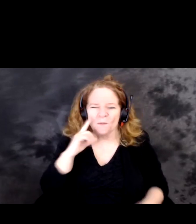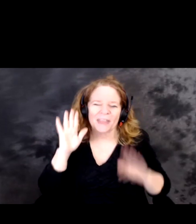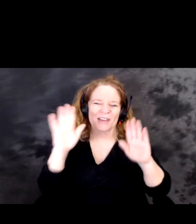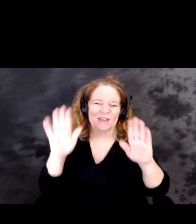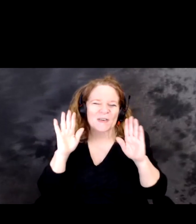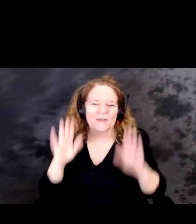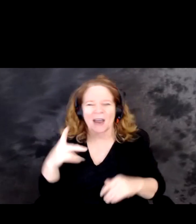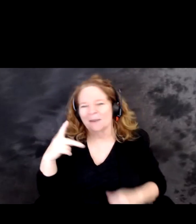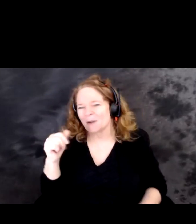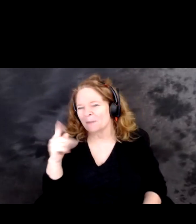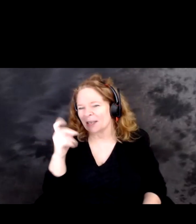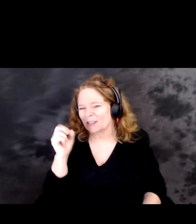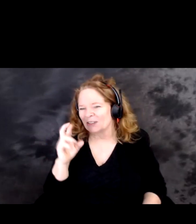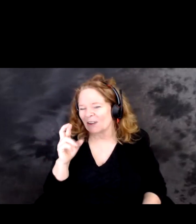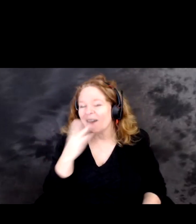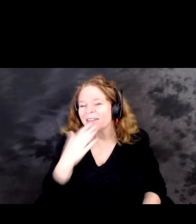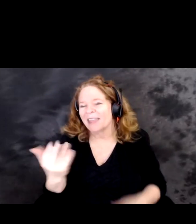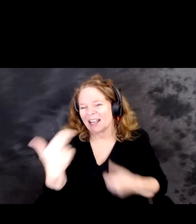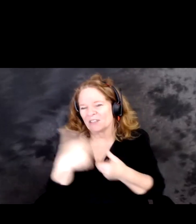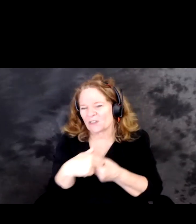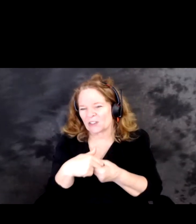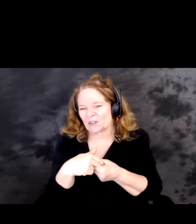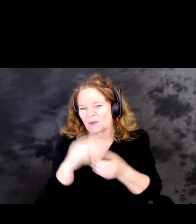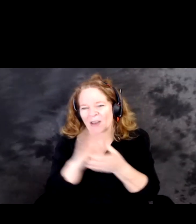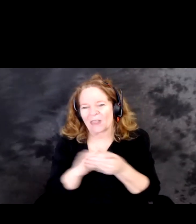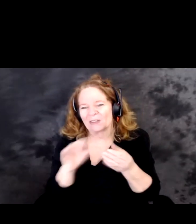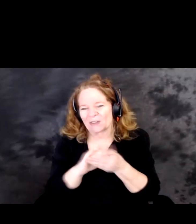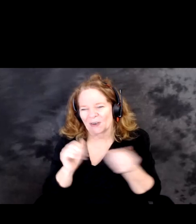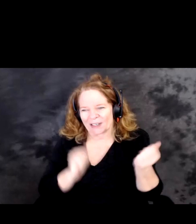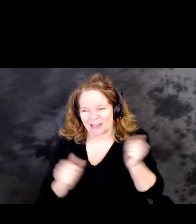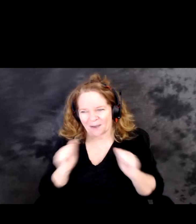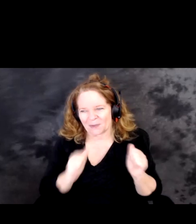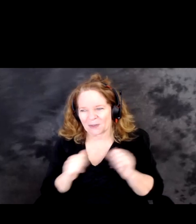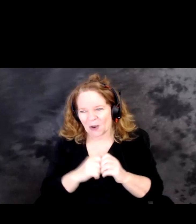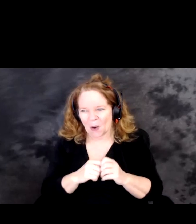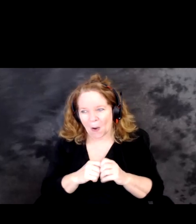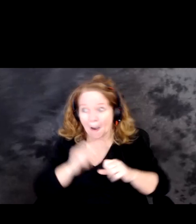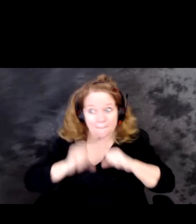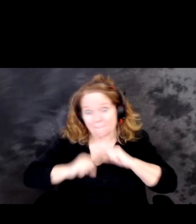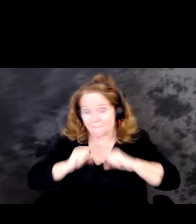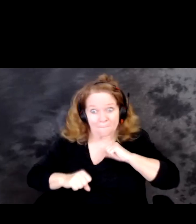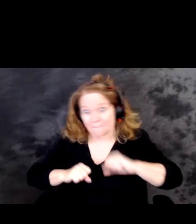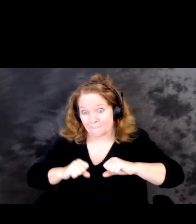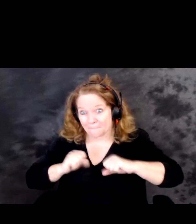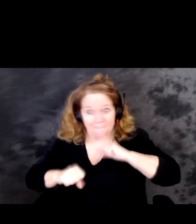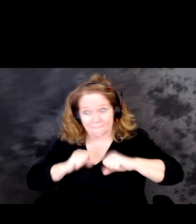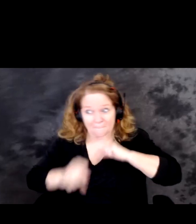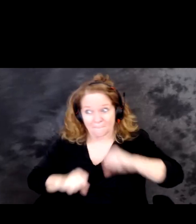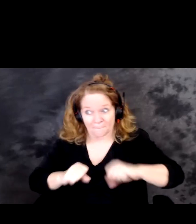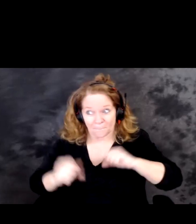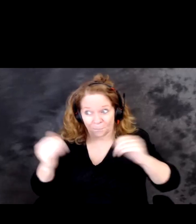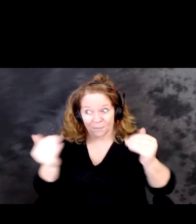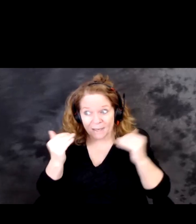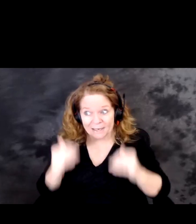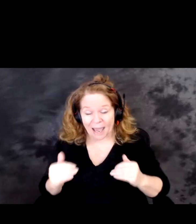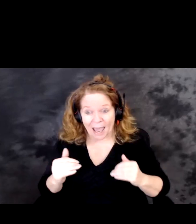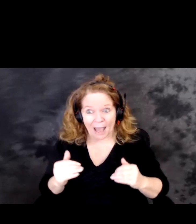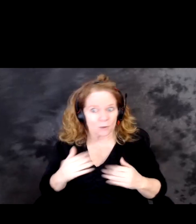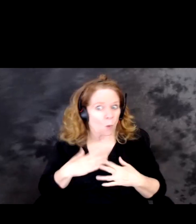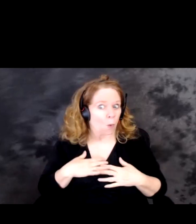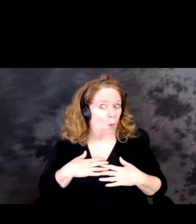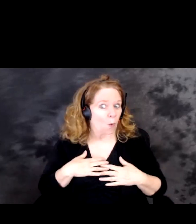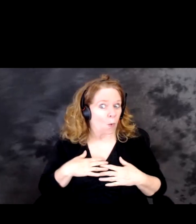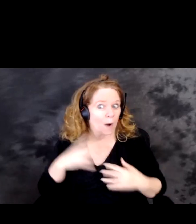whoop. Pensamos que eres increíble, Peter. Gracias por estar aquí en el espectáculo de la historia, del cuento. Y